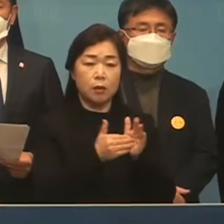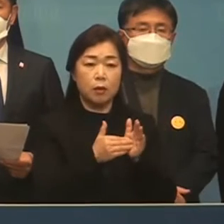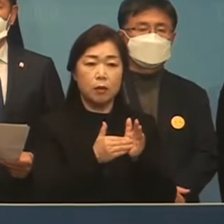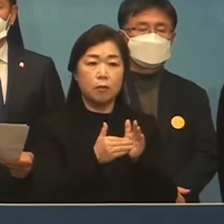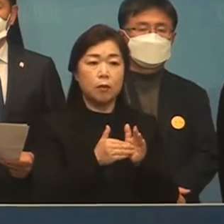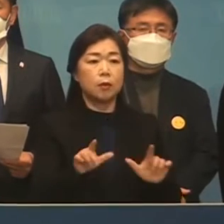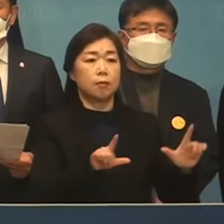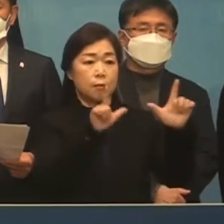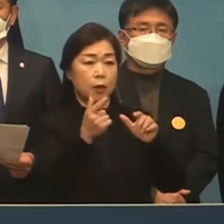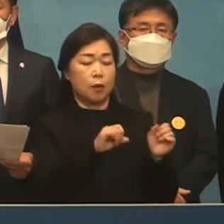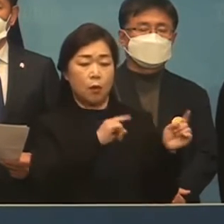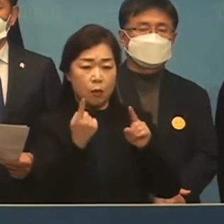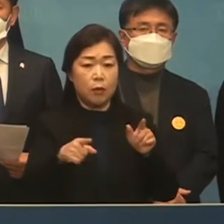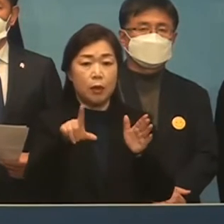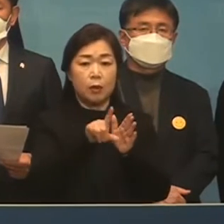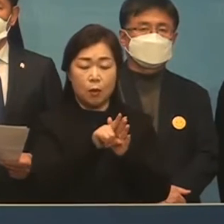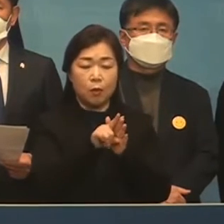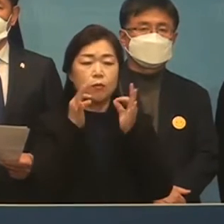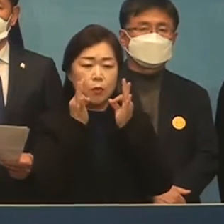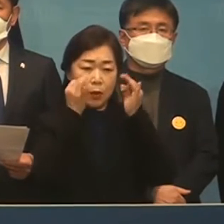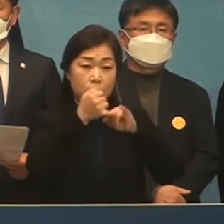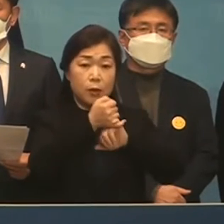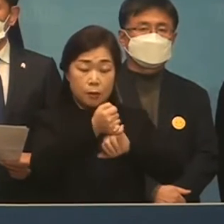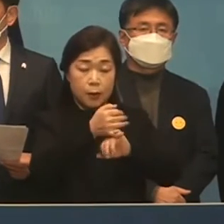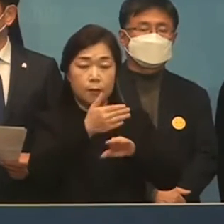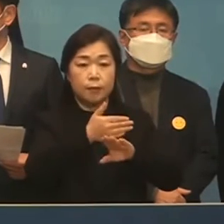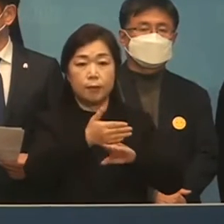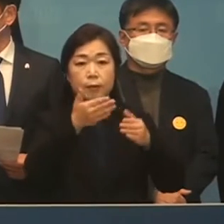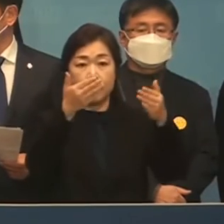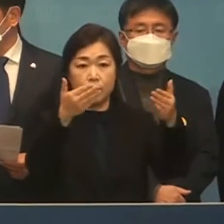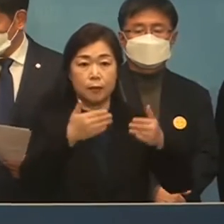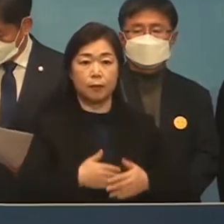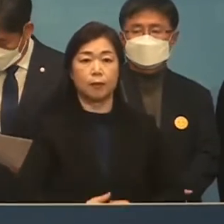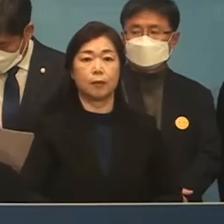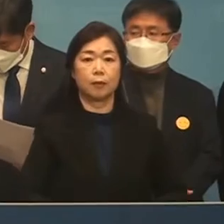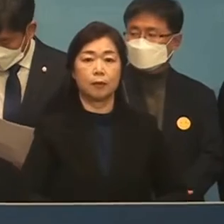민생 회복을 위해 최선을 다하겠습니다. 감사합니다.